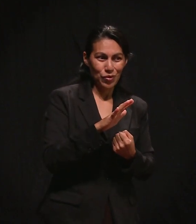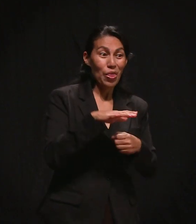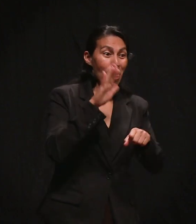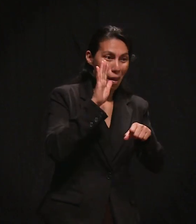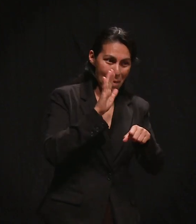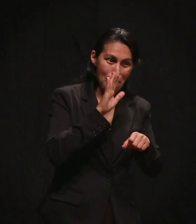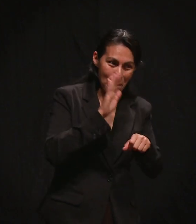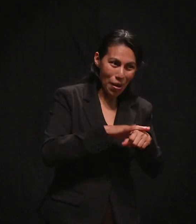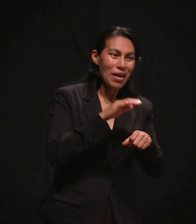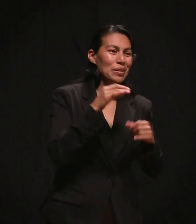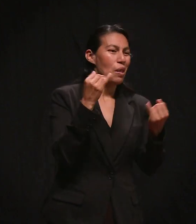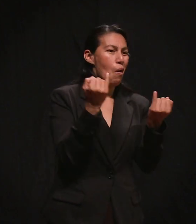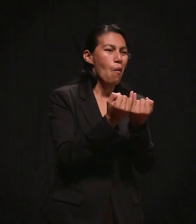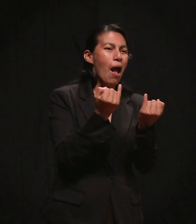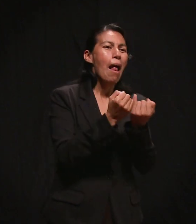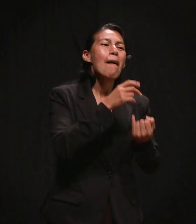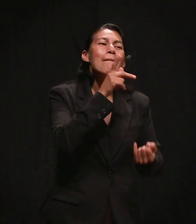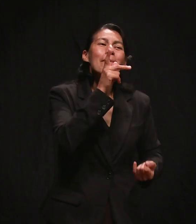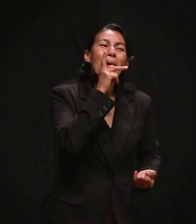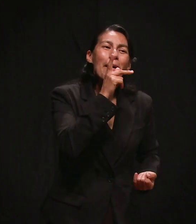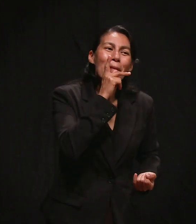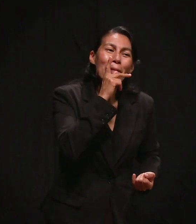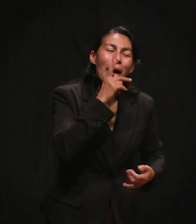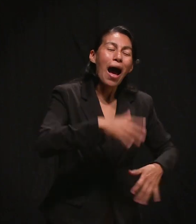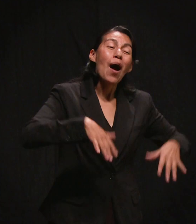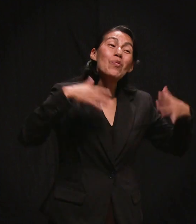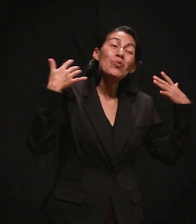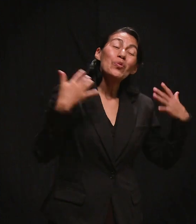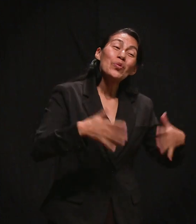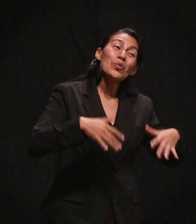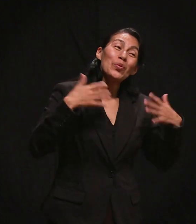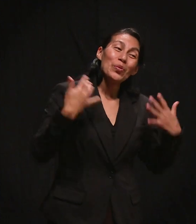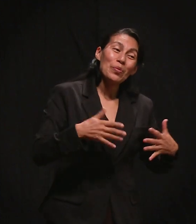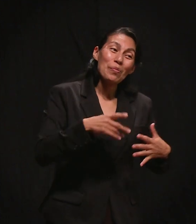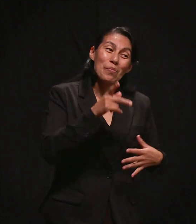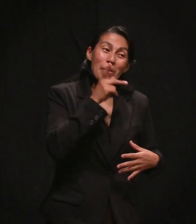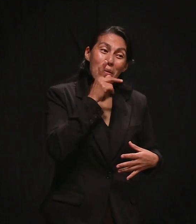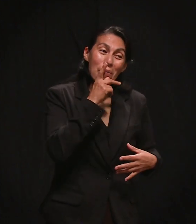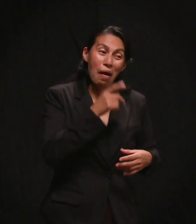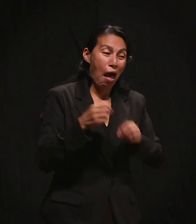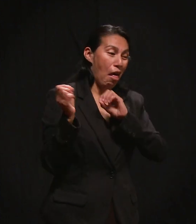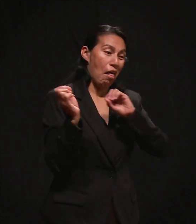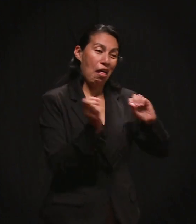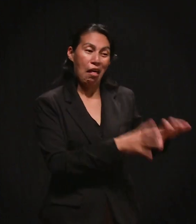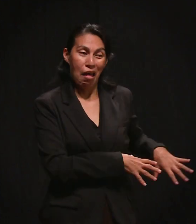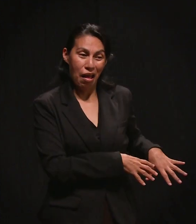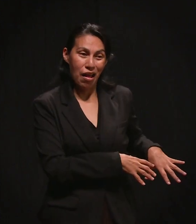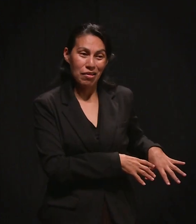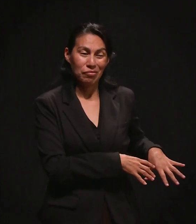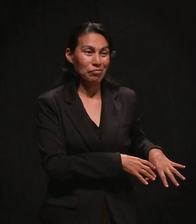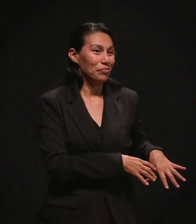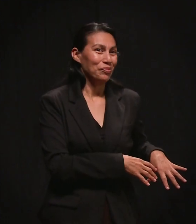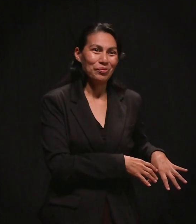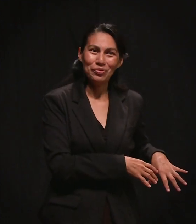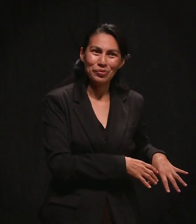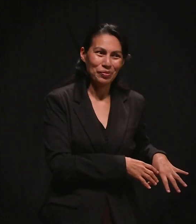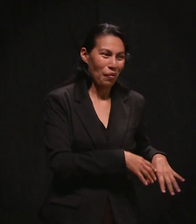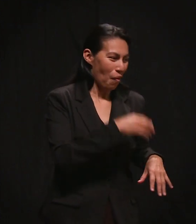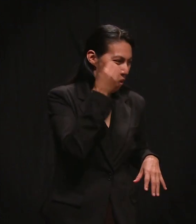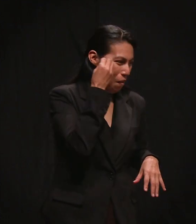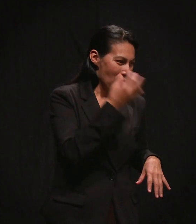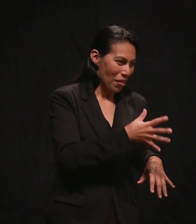es, pastor. Tu Padre Celestial, que no te va a dejar ni te va a abandonar. Así es. Y